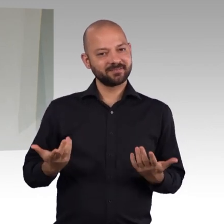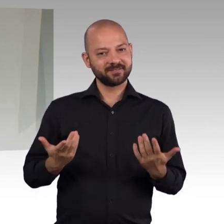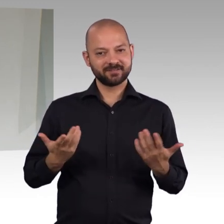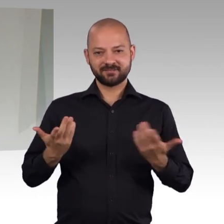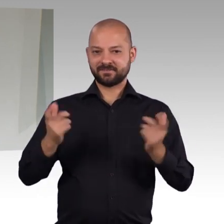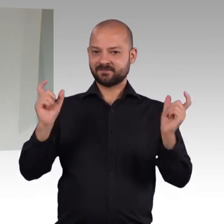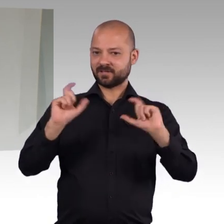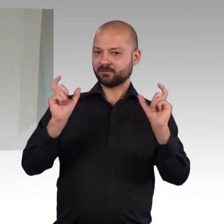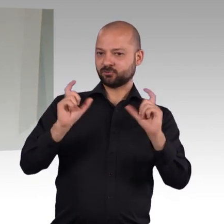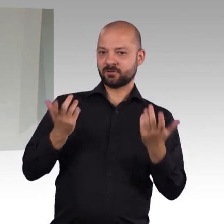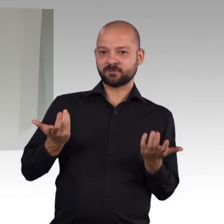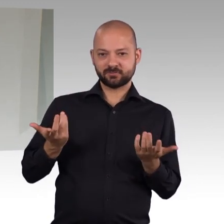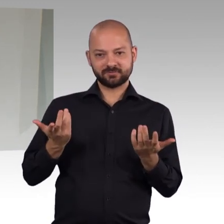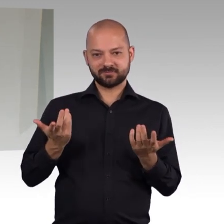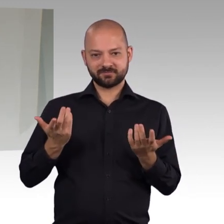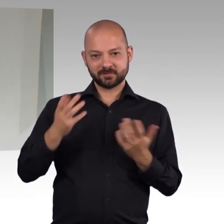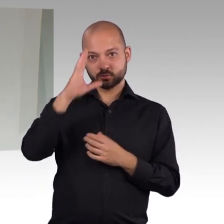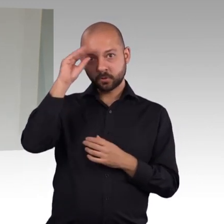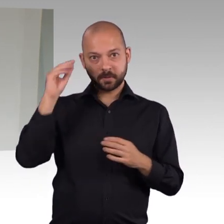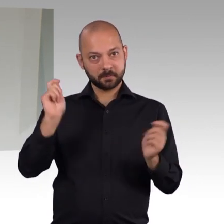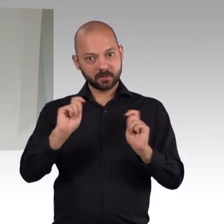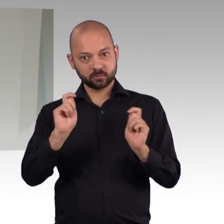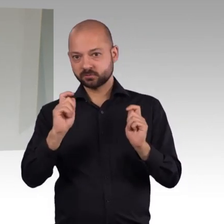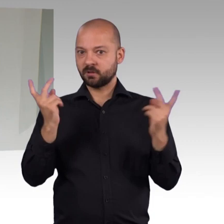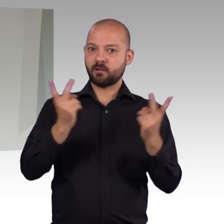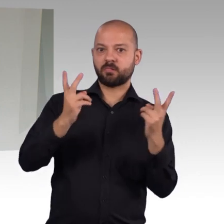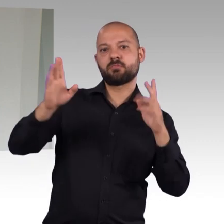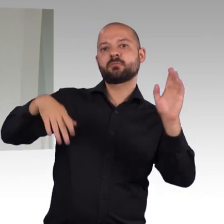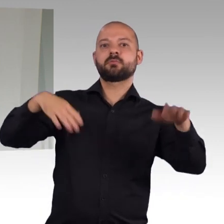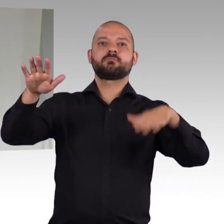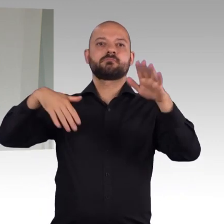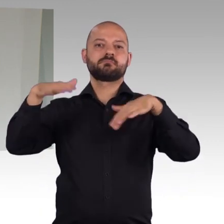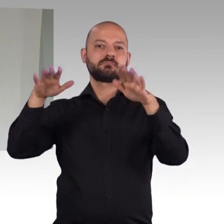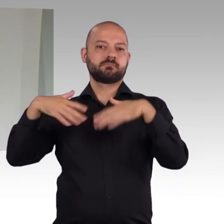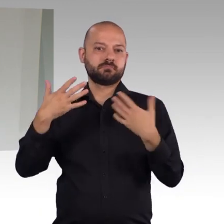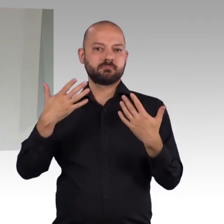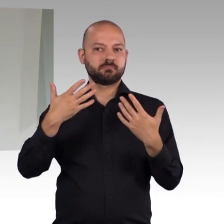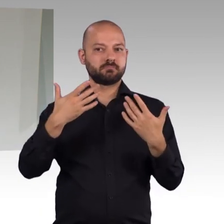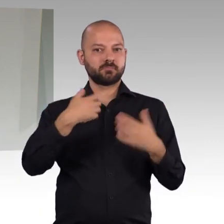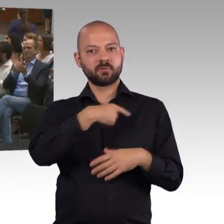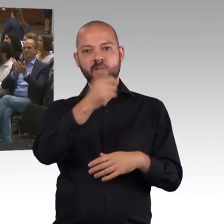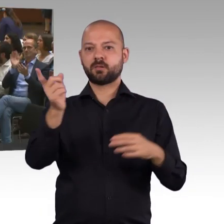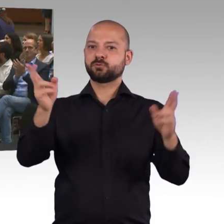wäre auch anders gegangen, das hätten wir anders lösen können. Aber sei es drum. Meine Damen und Herren,